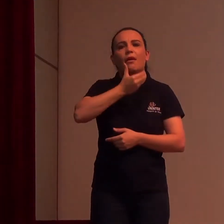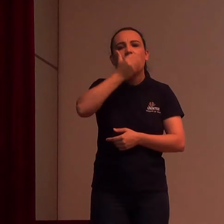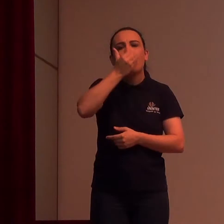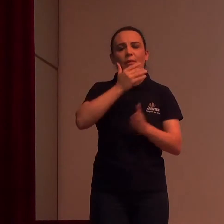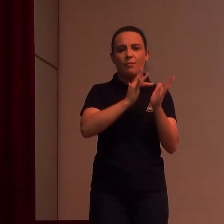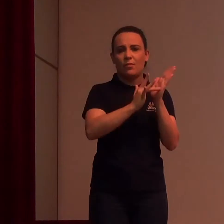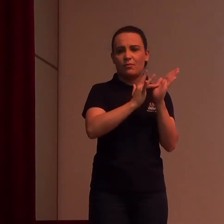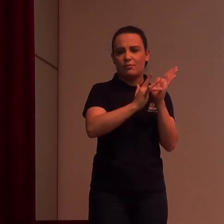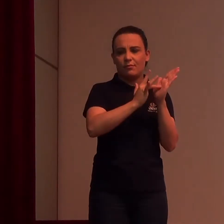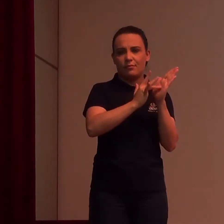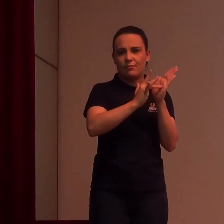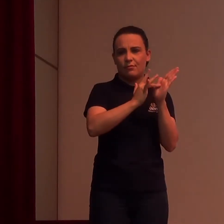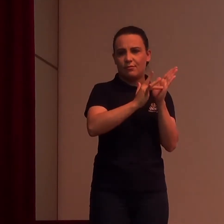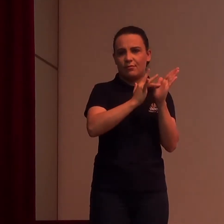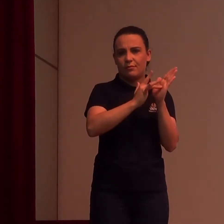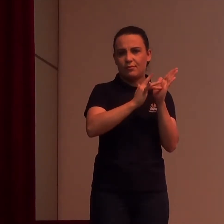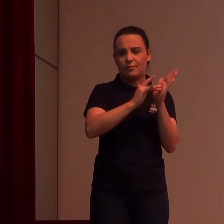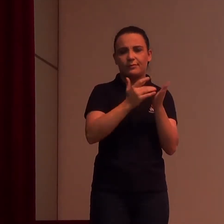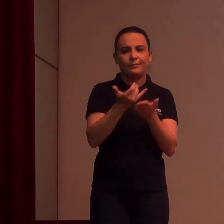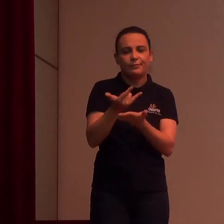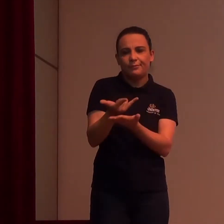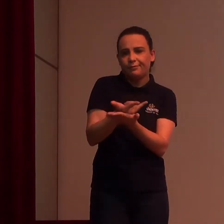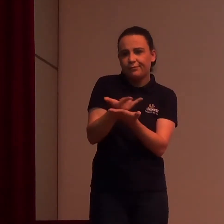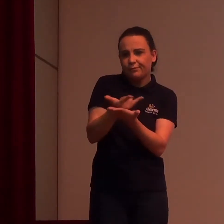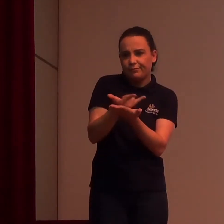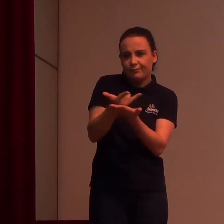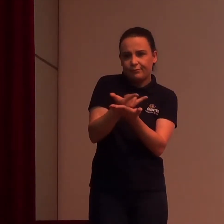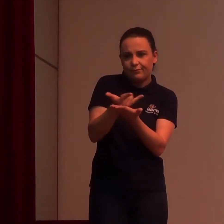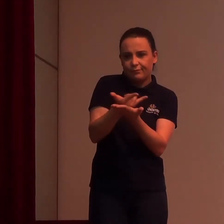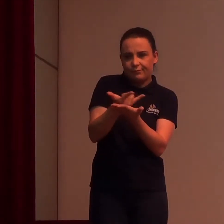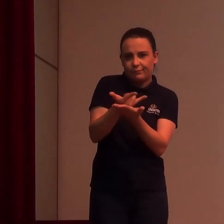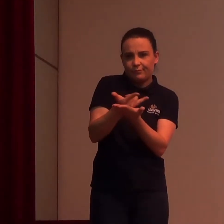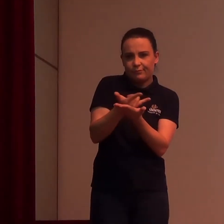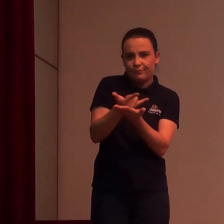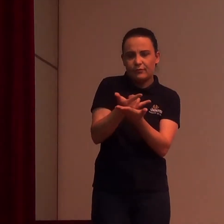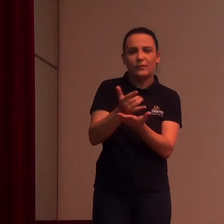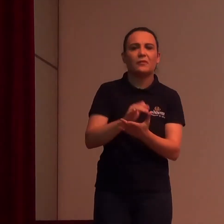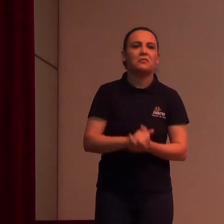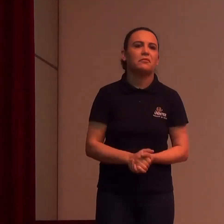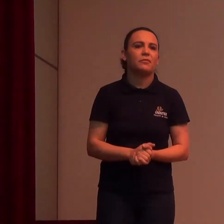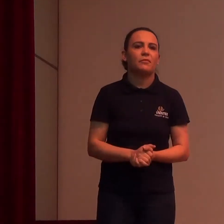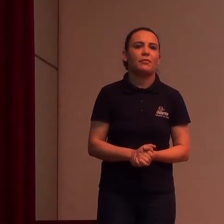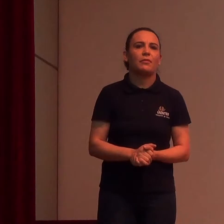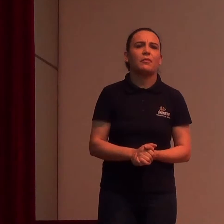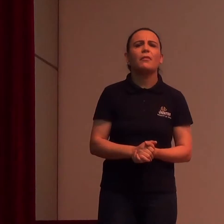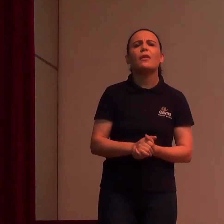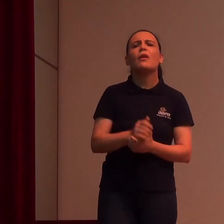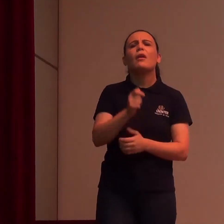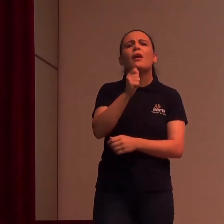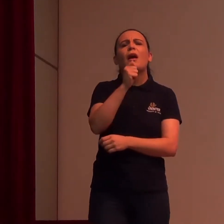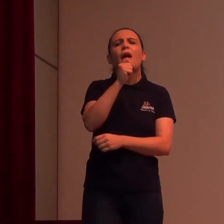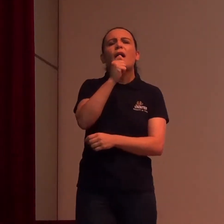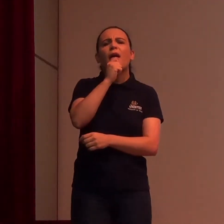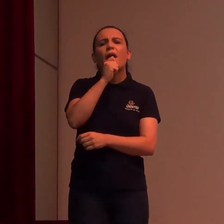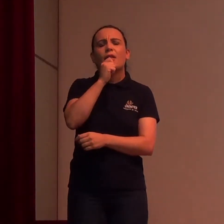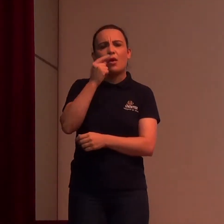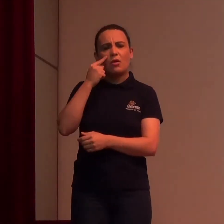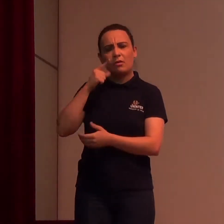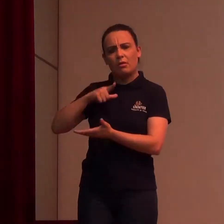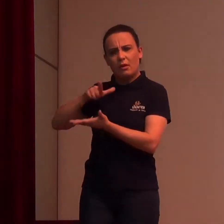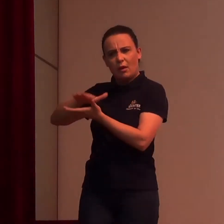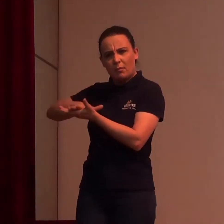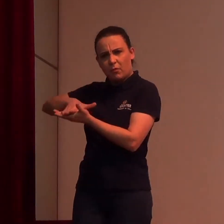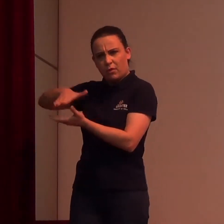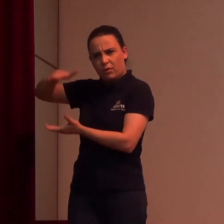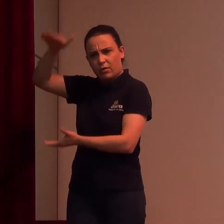Apple, por que que ainda nós continuamos tendo um volume em relação ao que tem impresso